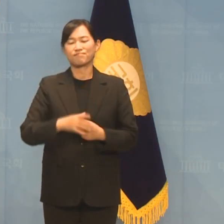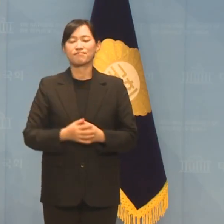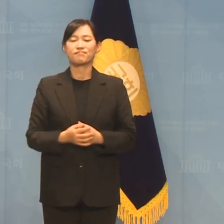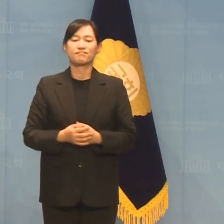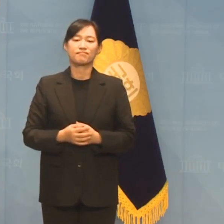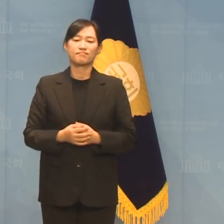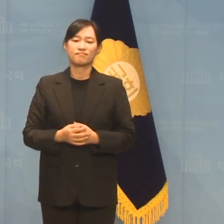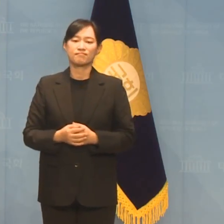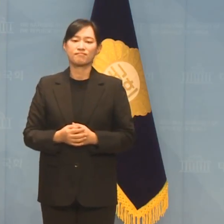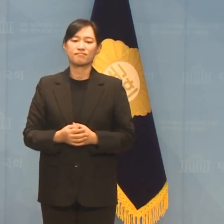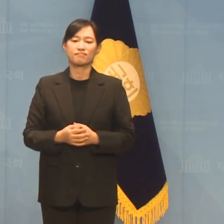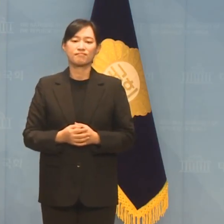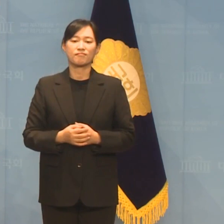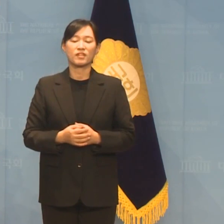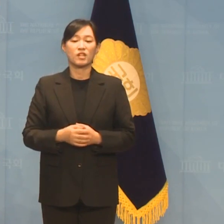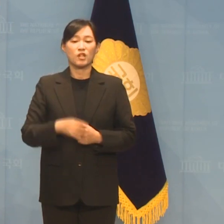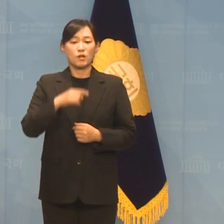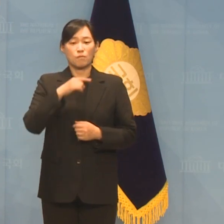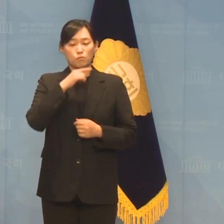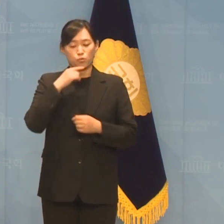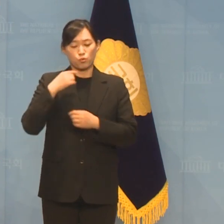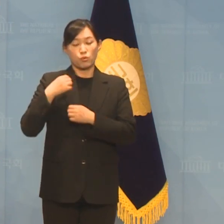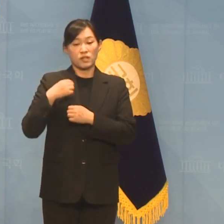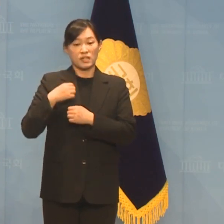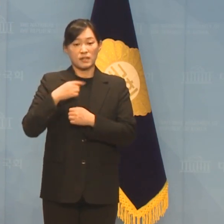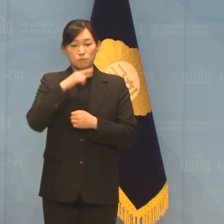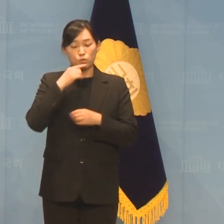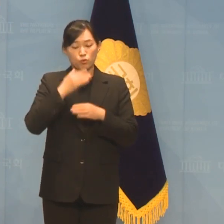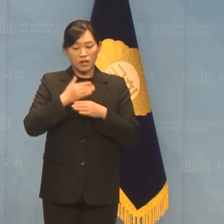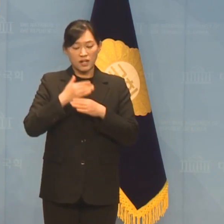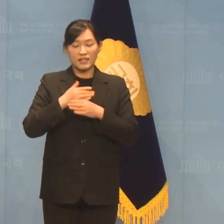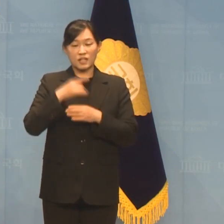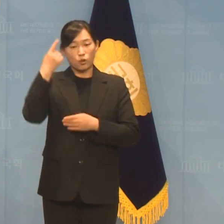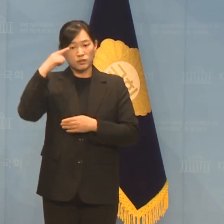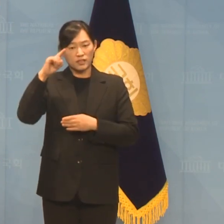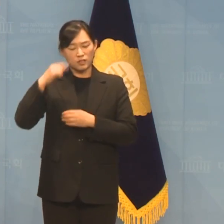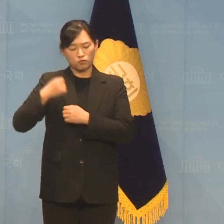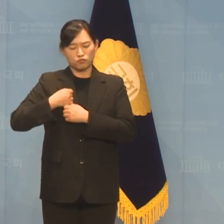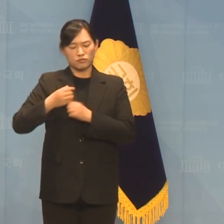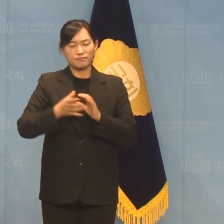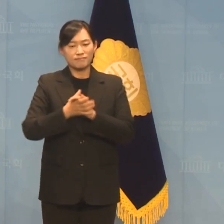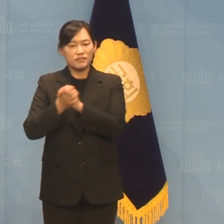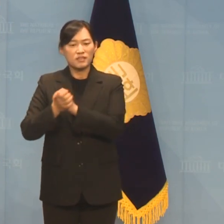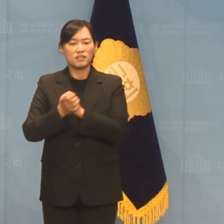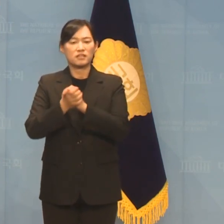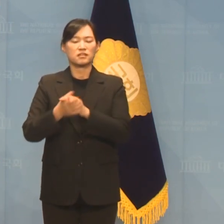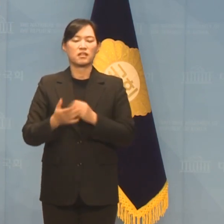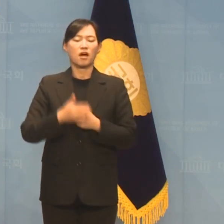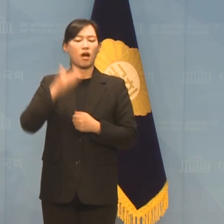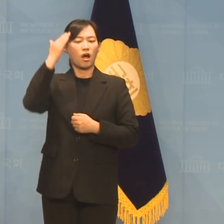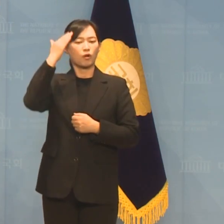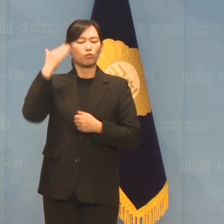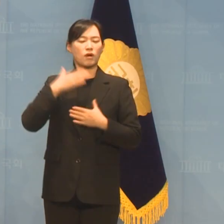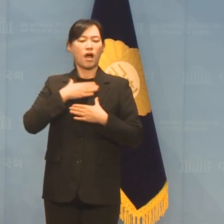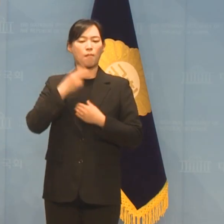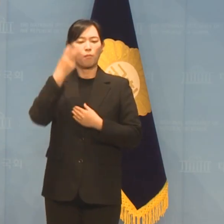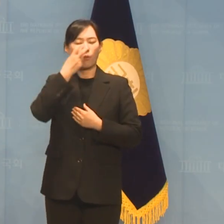노릇입니다. 북한과 러시아의 군사협력과 밀착은 앞으로 우리 안보에